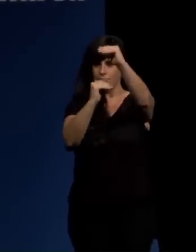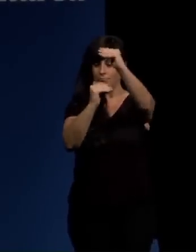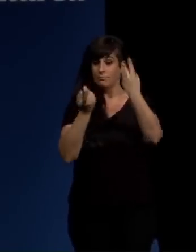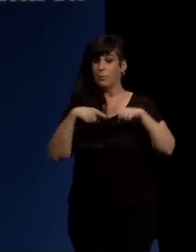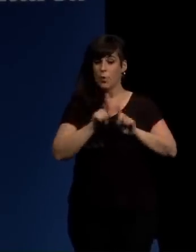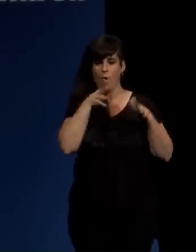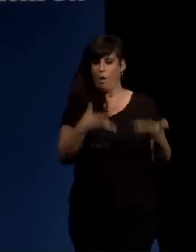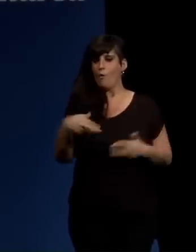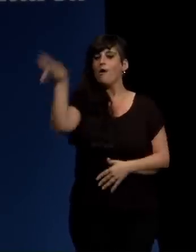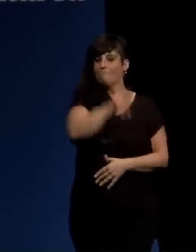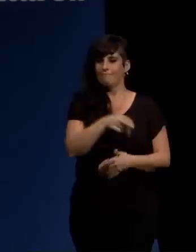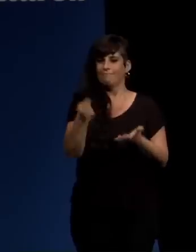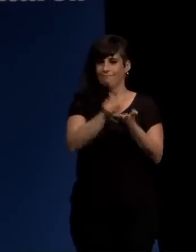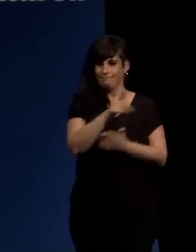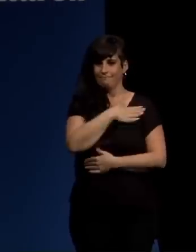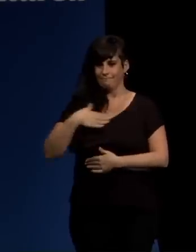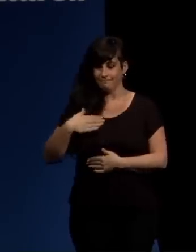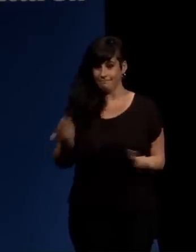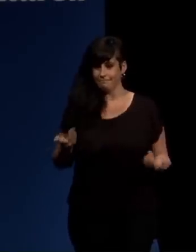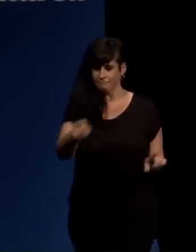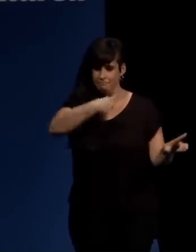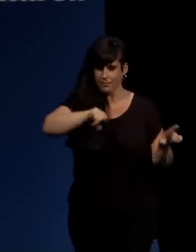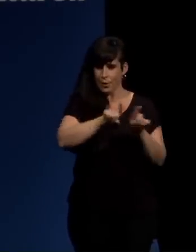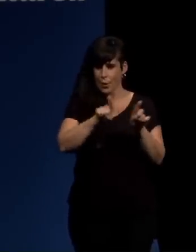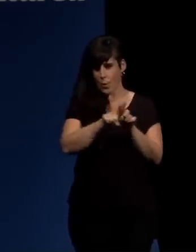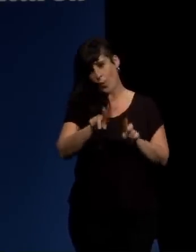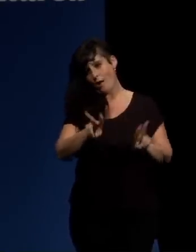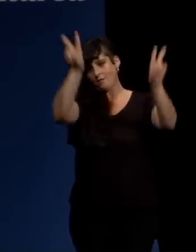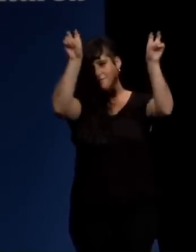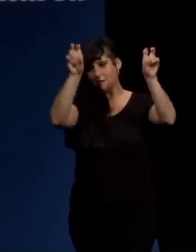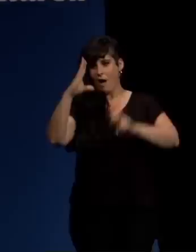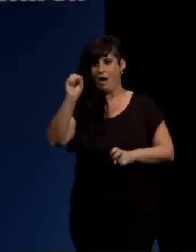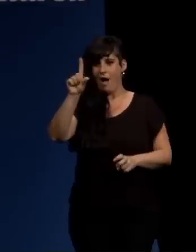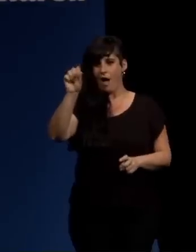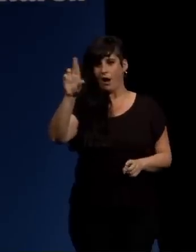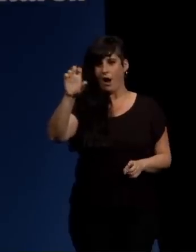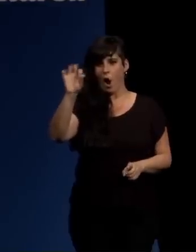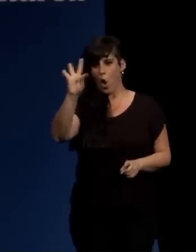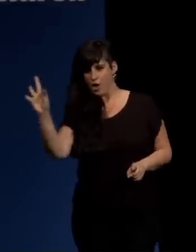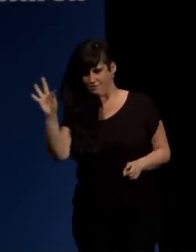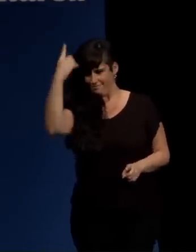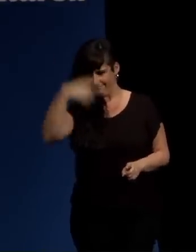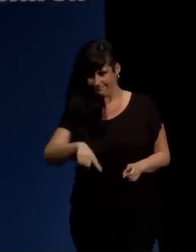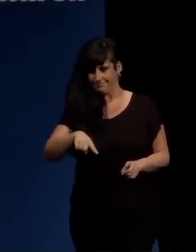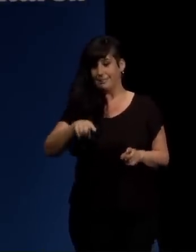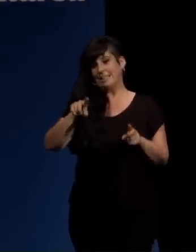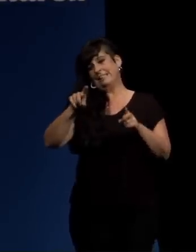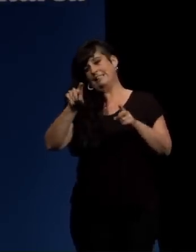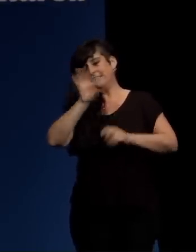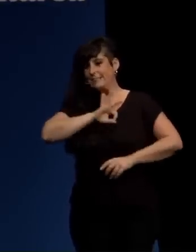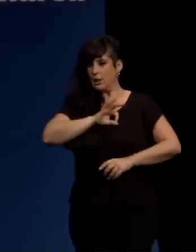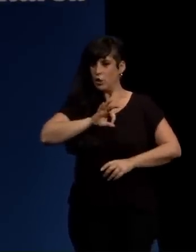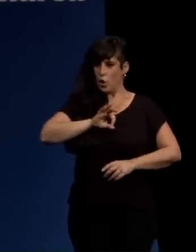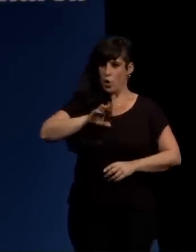queremos reproducir. Nós non somos os do caloret que se fala estes días, de Sabien Rouge, de